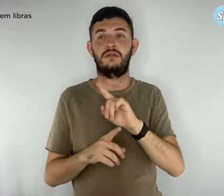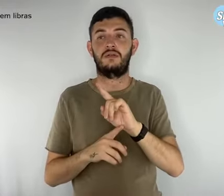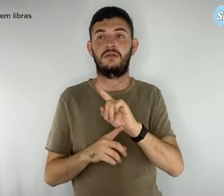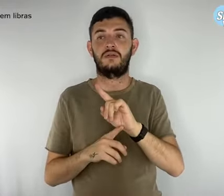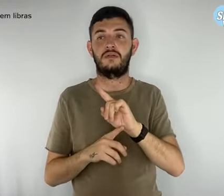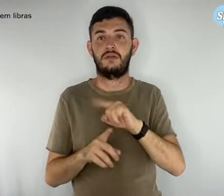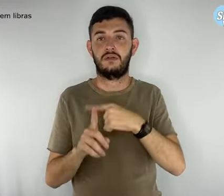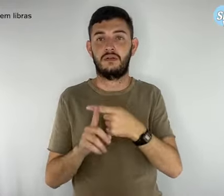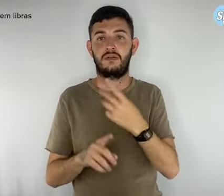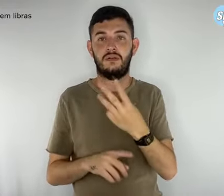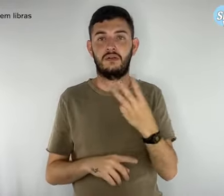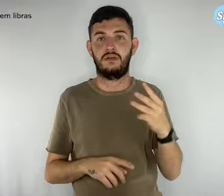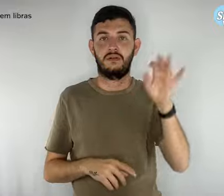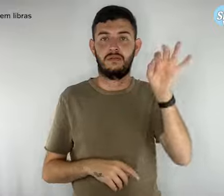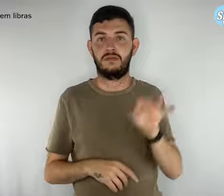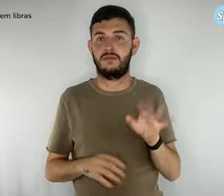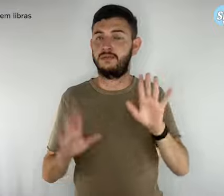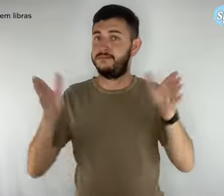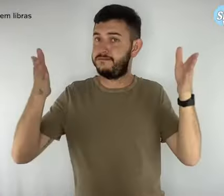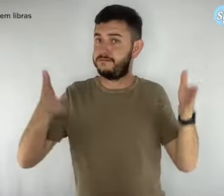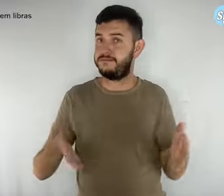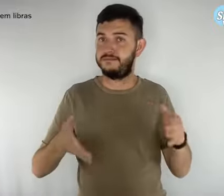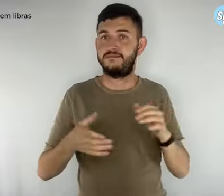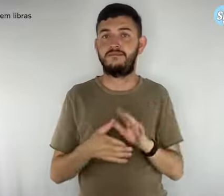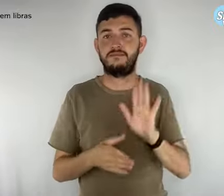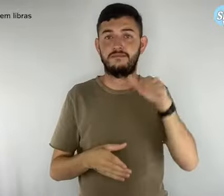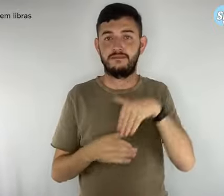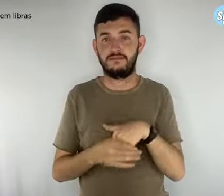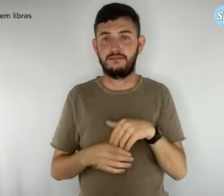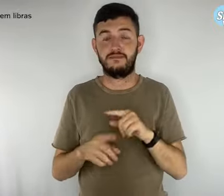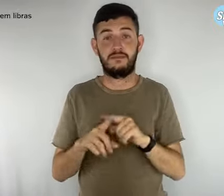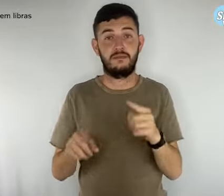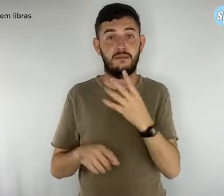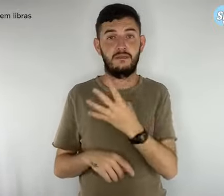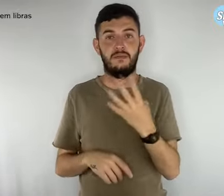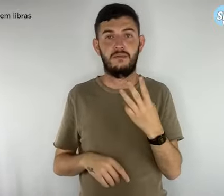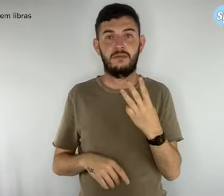73,36%, compareceram às urnas. Desses,